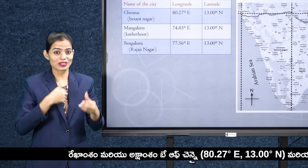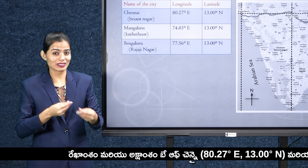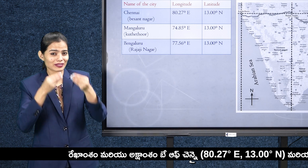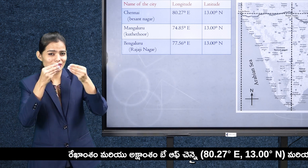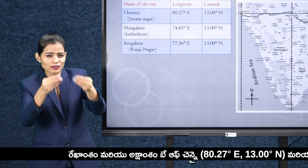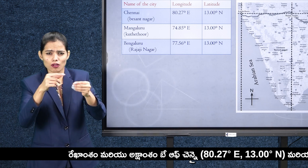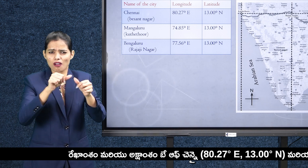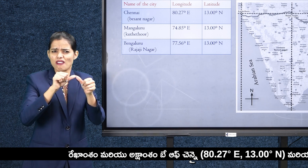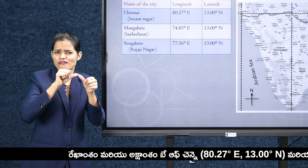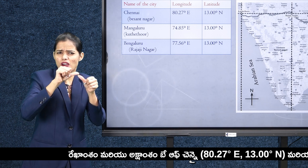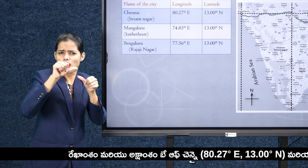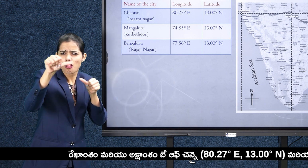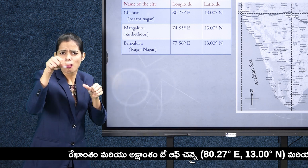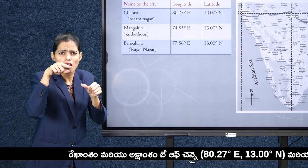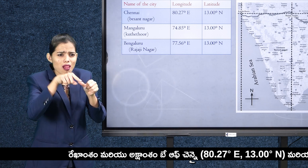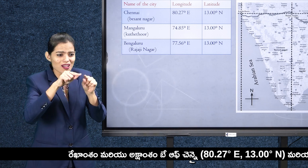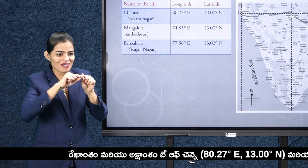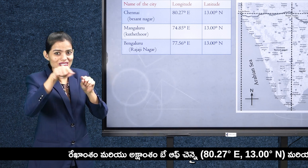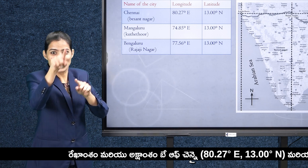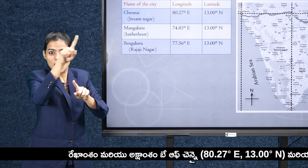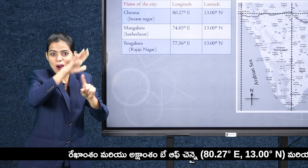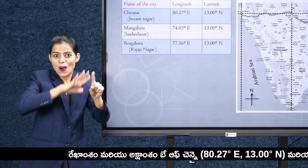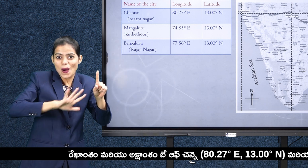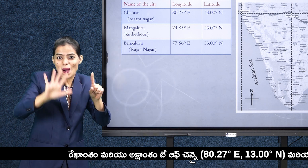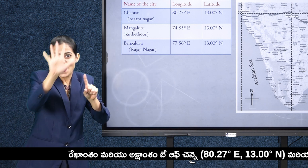రేఖాంశం మరియు అక్షాంశం బే ఆఫ్ చెన్నై